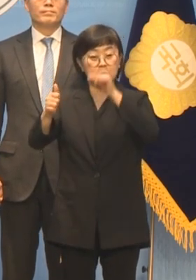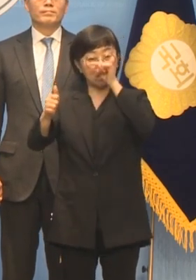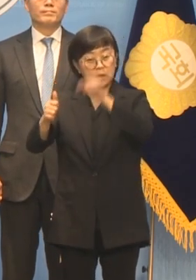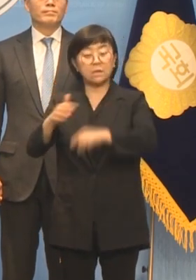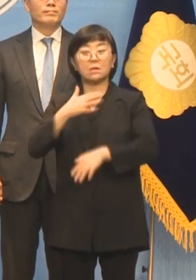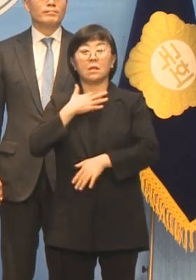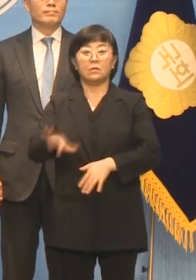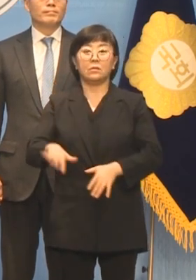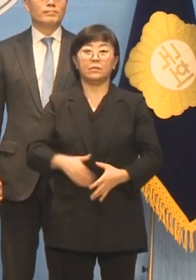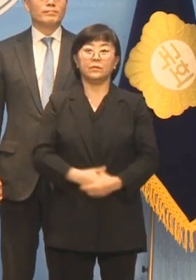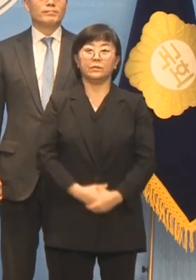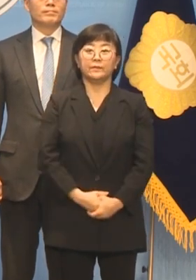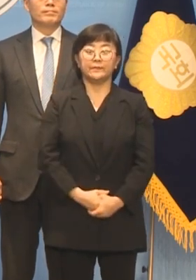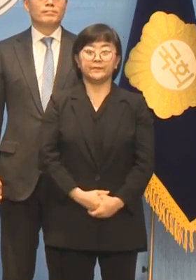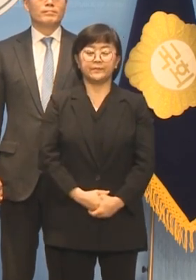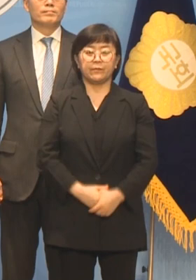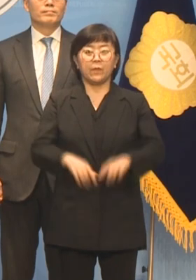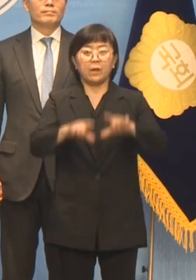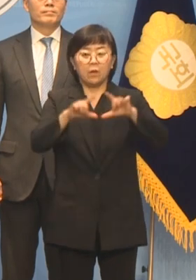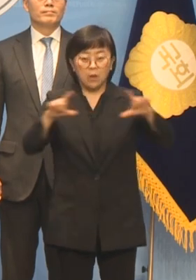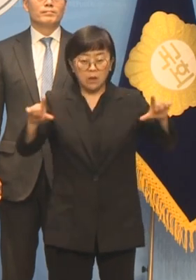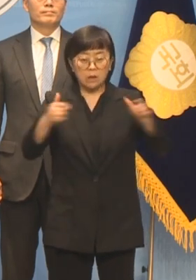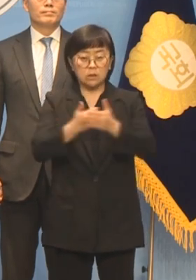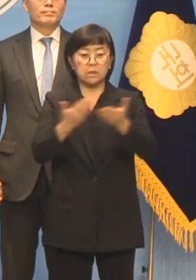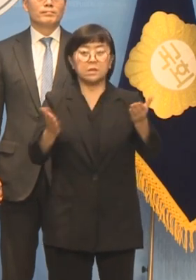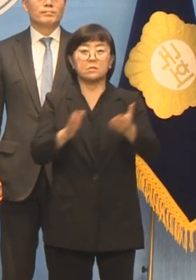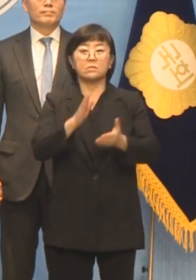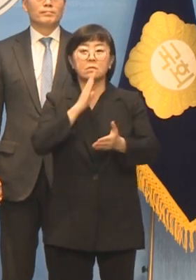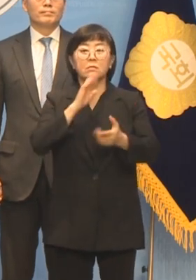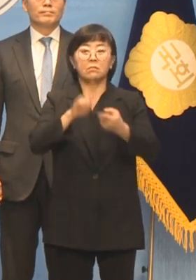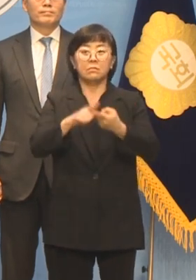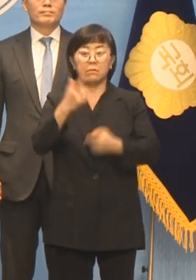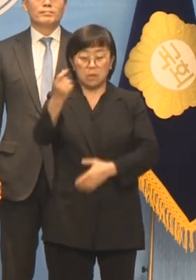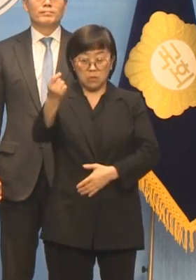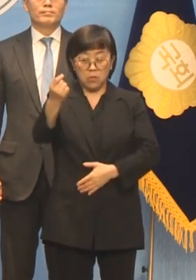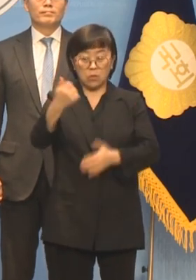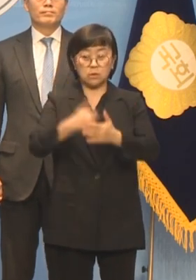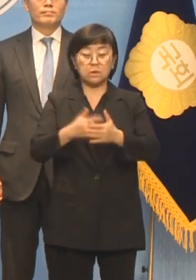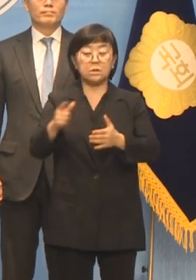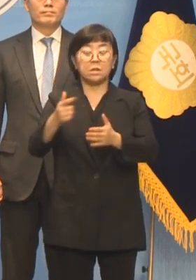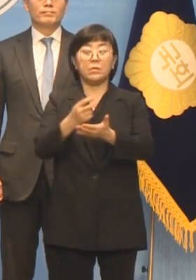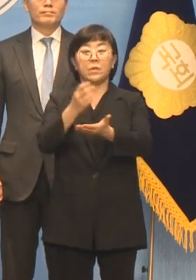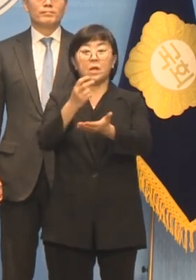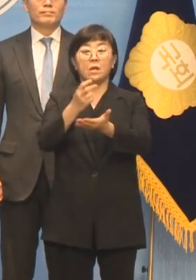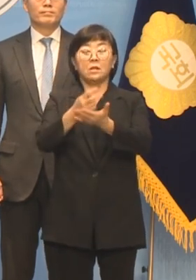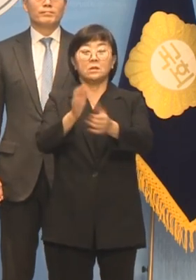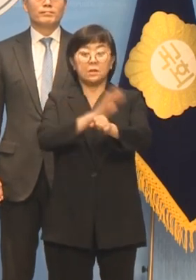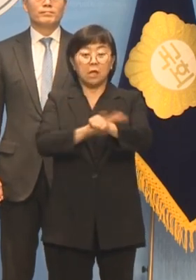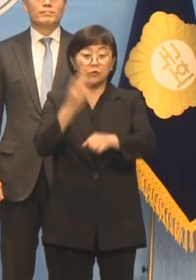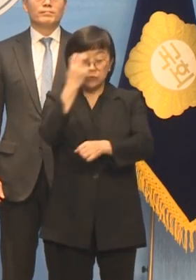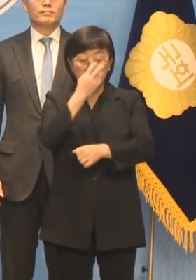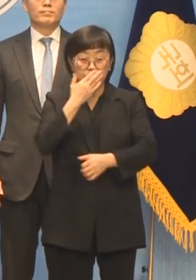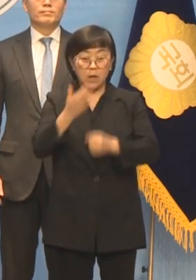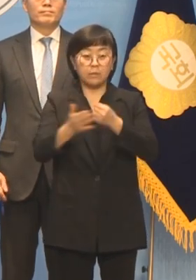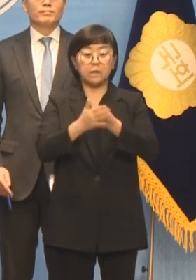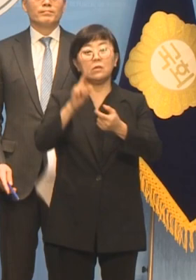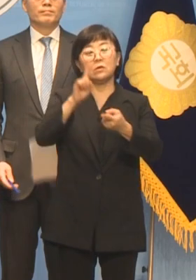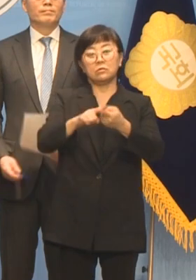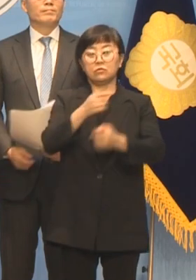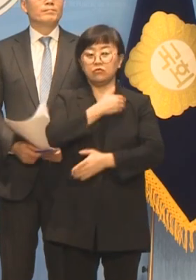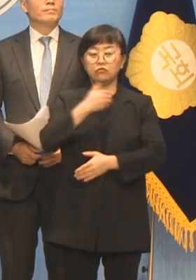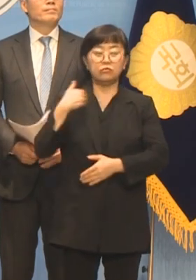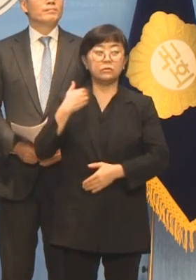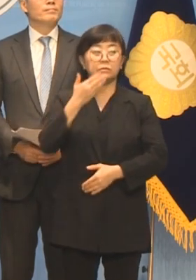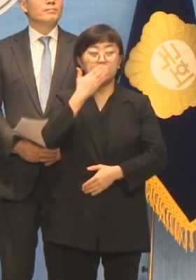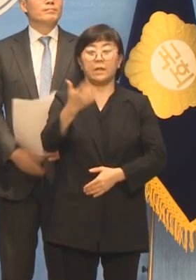전혀 아니었다. 객관적인 사실 자체가 그러하고 조금만 제대로 수사를 해보게 되면 이러한 점을 충분히 알